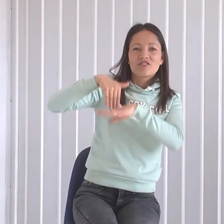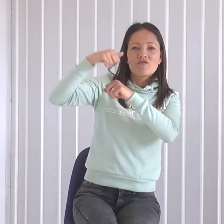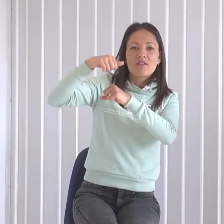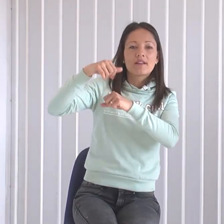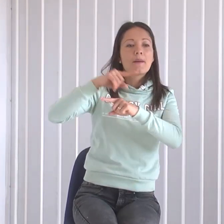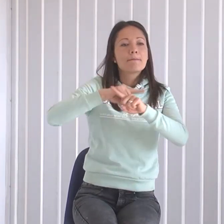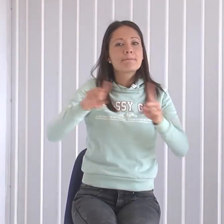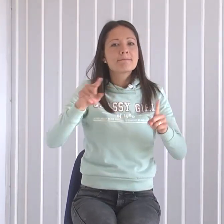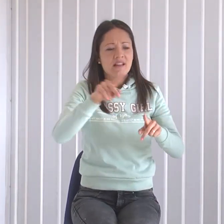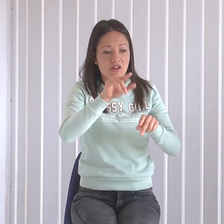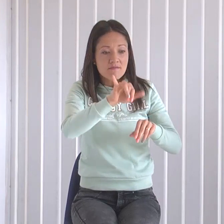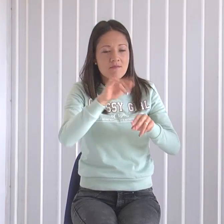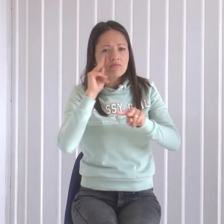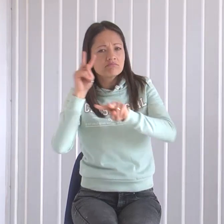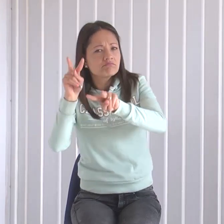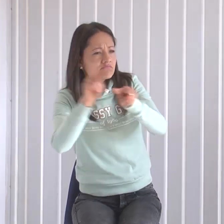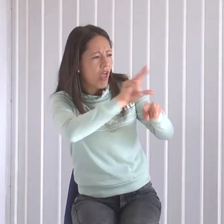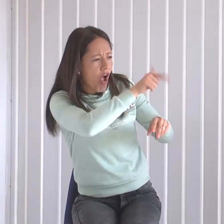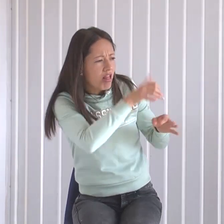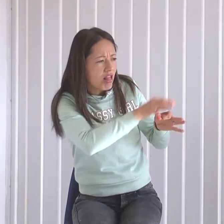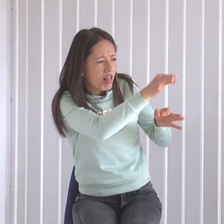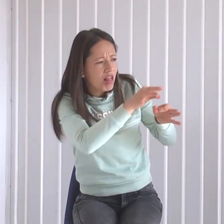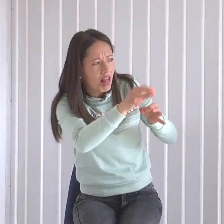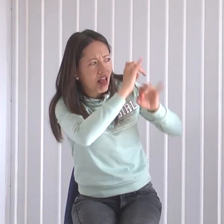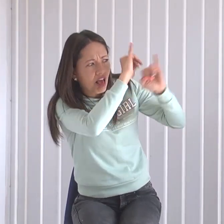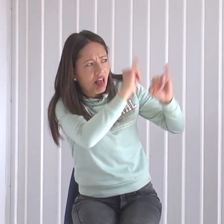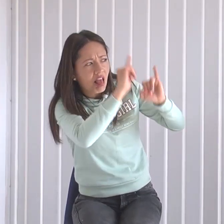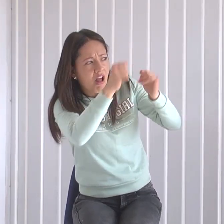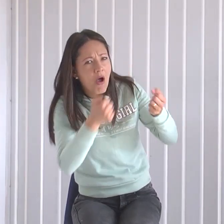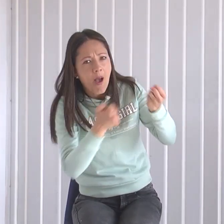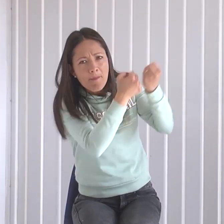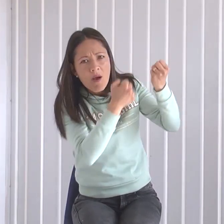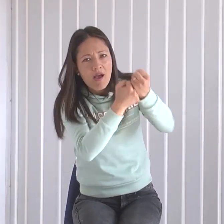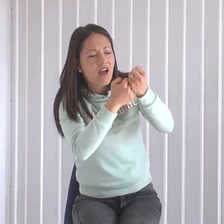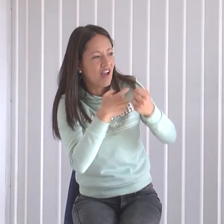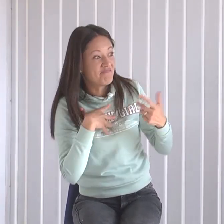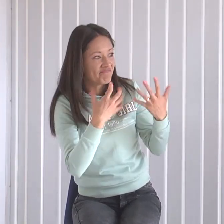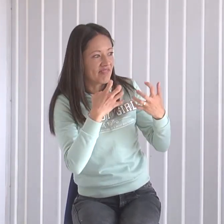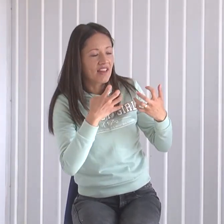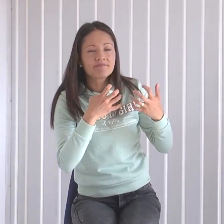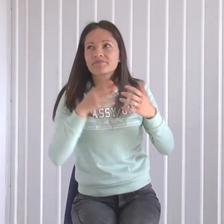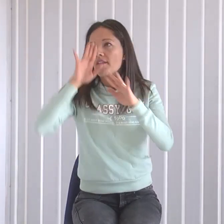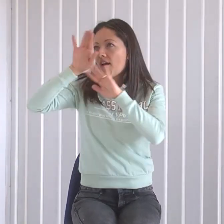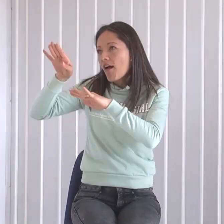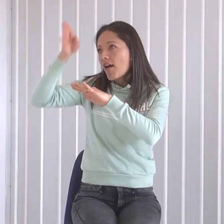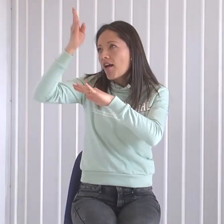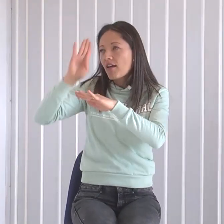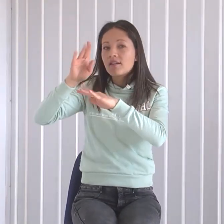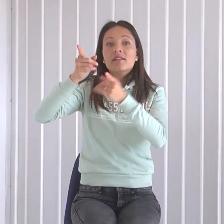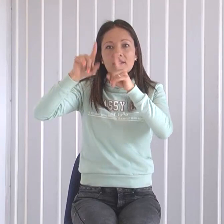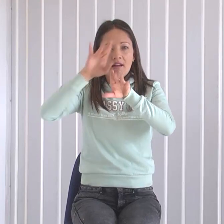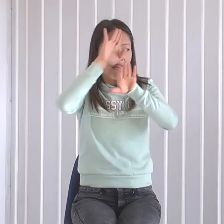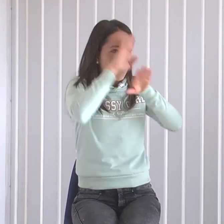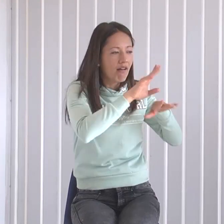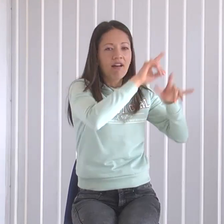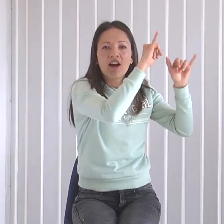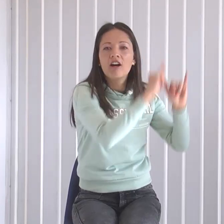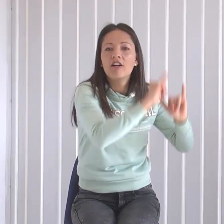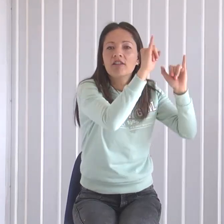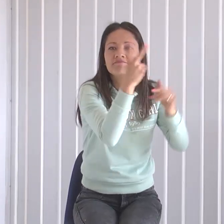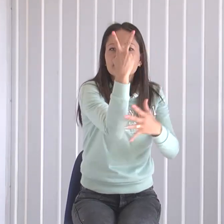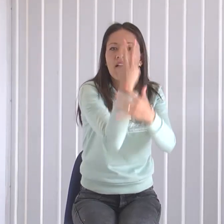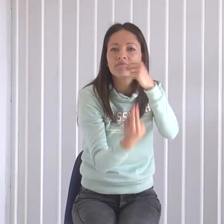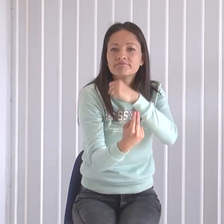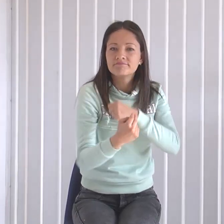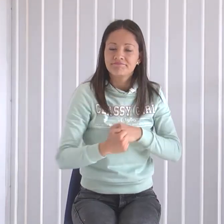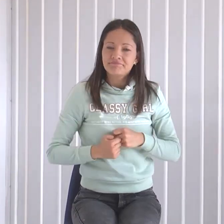algunos de esos dioses. E entonces inclinaron su corazón a Jehová, pero también a esos dioses. Ahora,